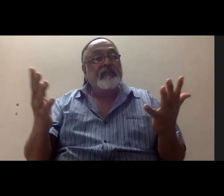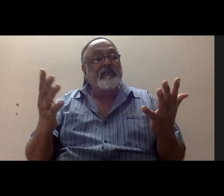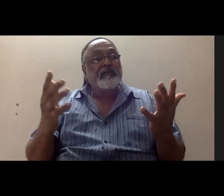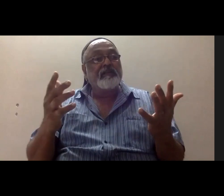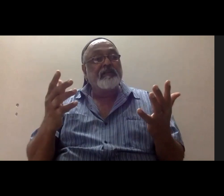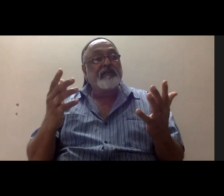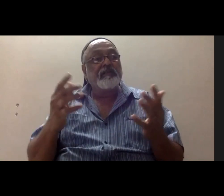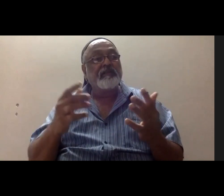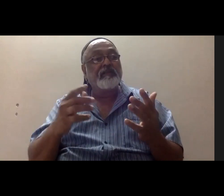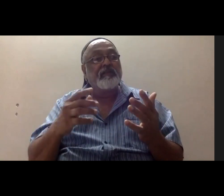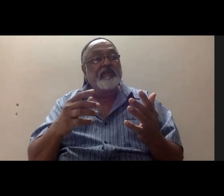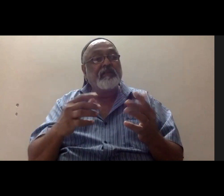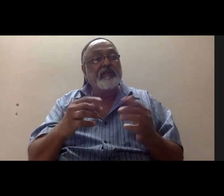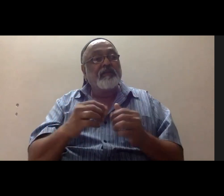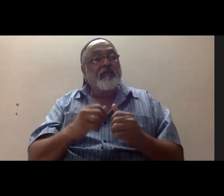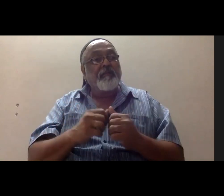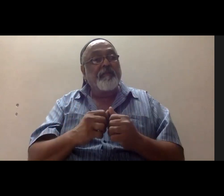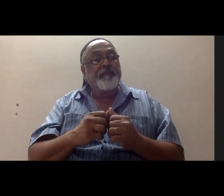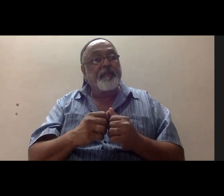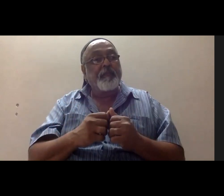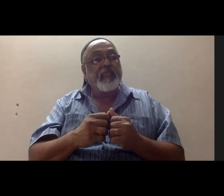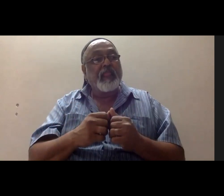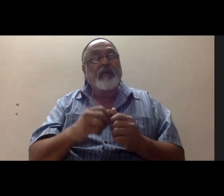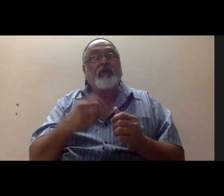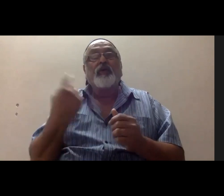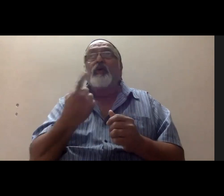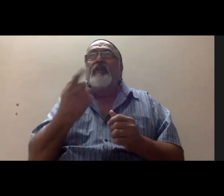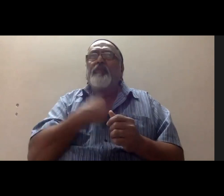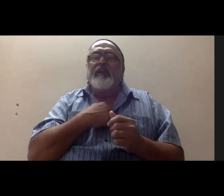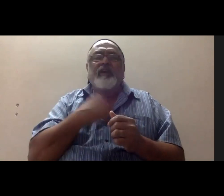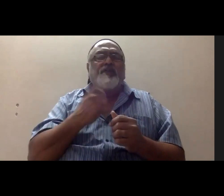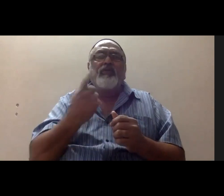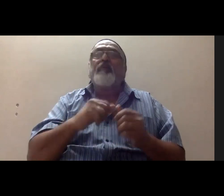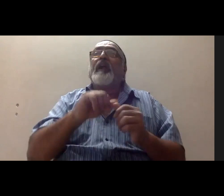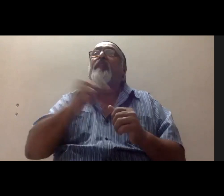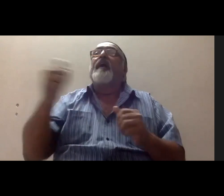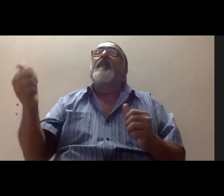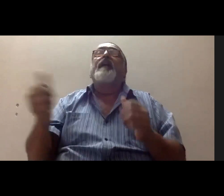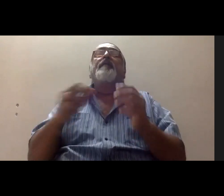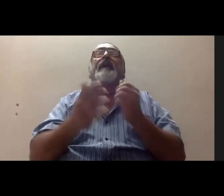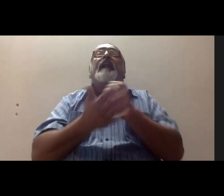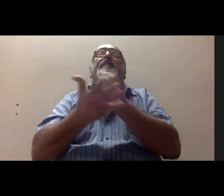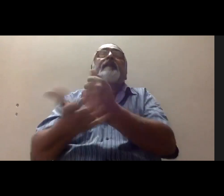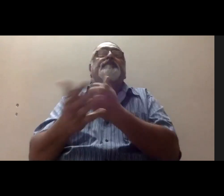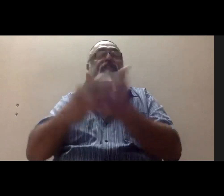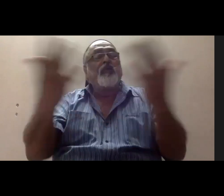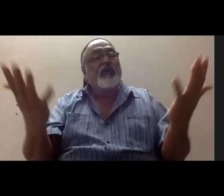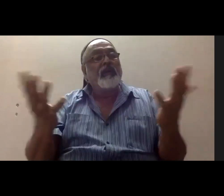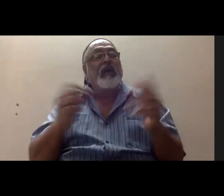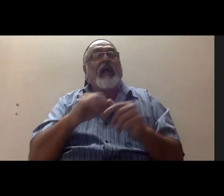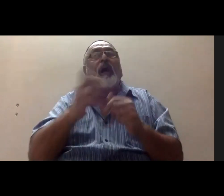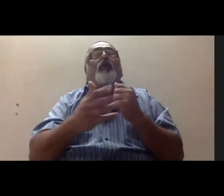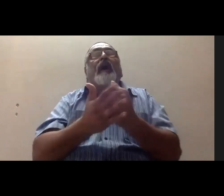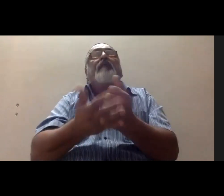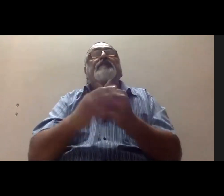सूरज हमें हमारे लिए सिर्फ नहीं मगर बाकी लोगों के लिए भी कुछ सोर्स ऑफ इनकम हो, उस हिसाब से हम सोच रहे थे कि क्या करना